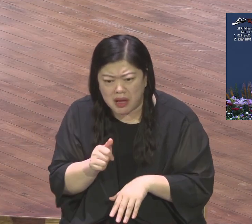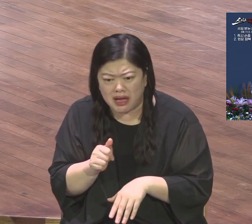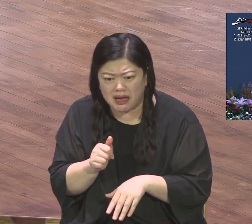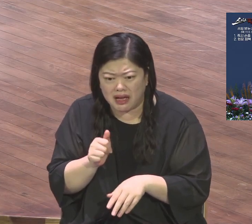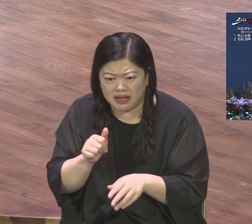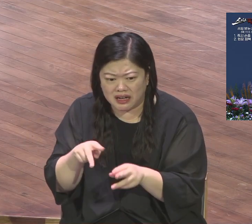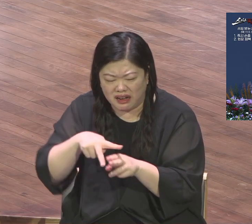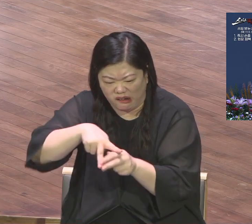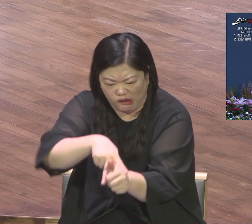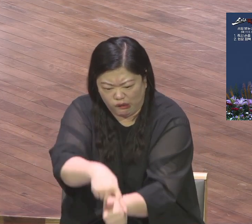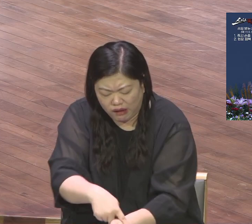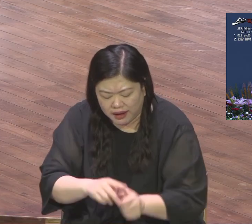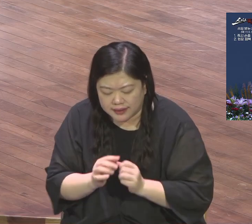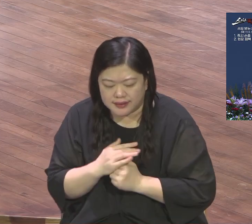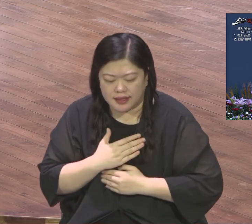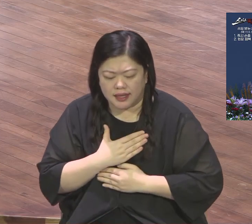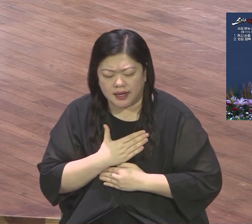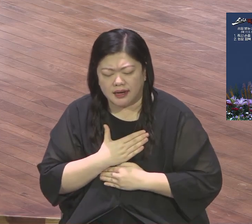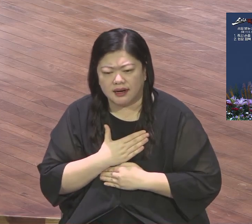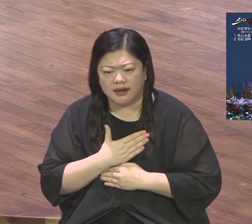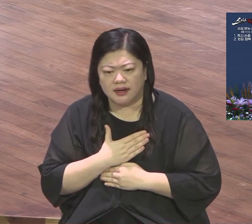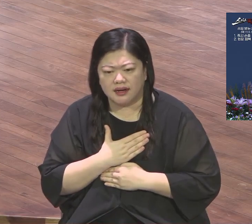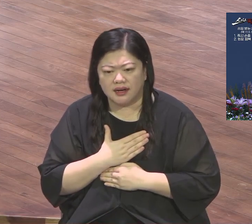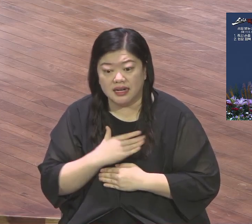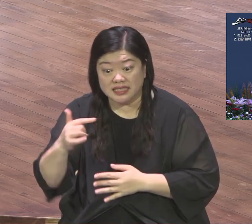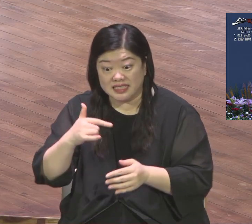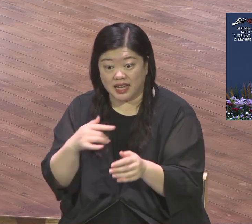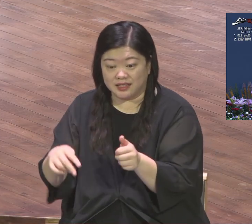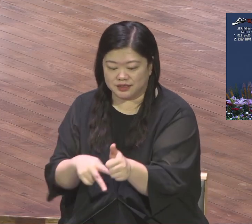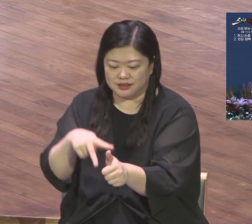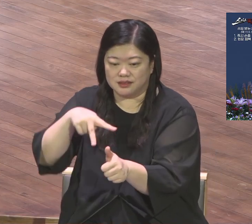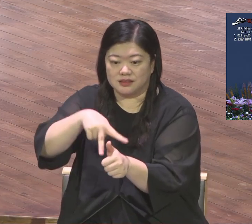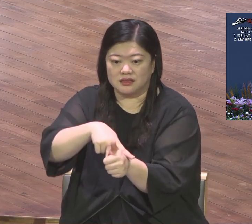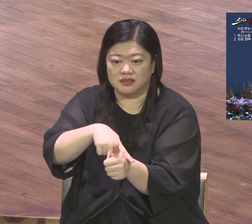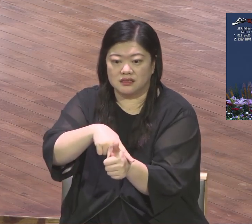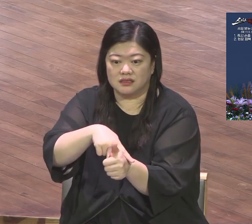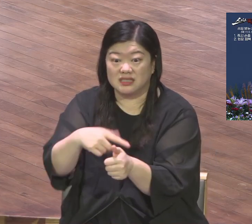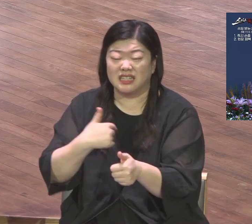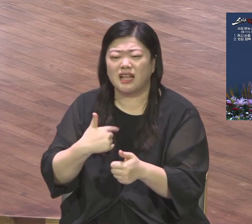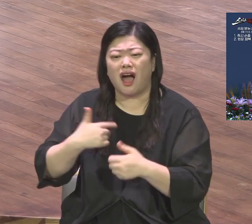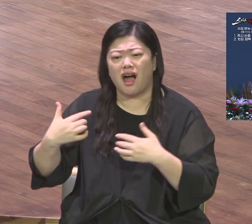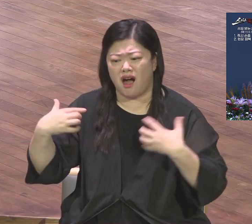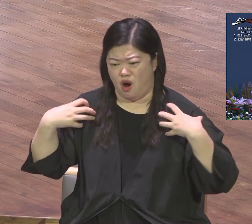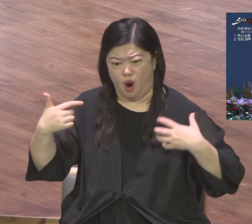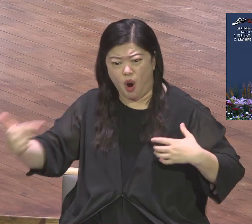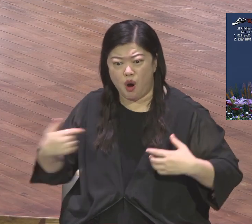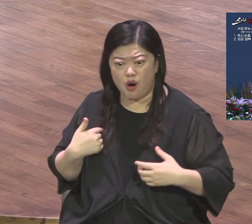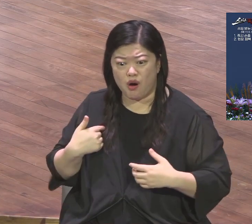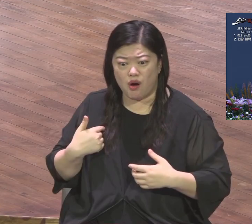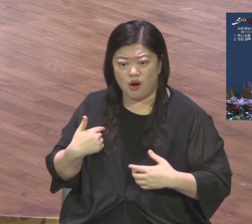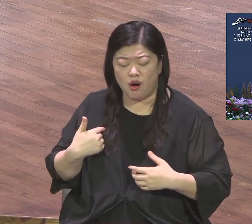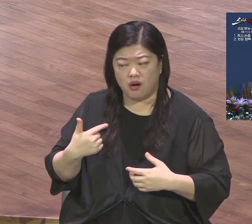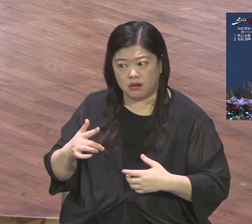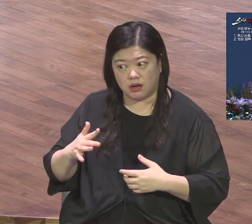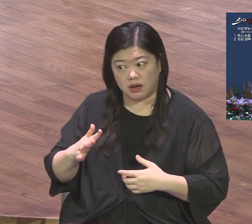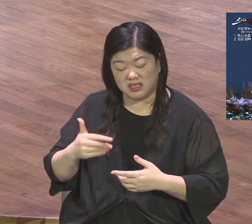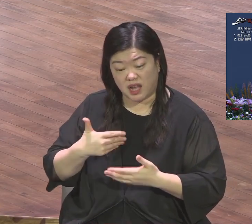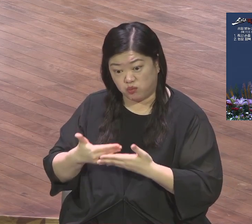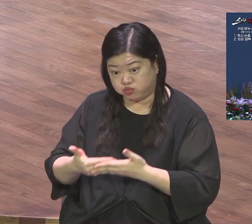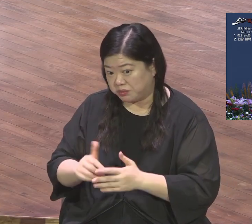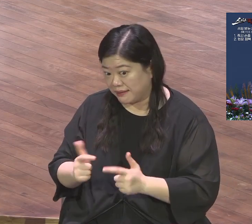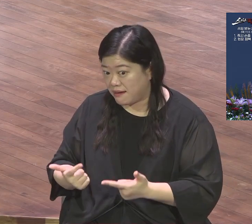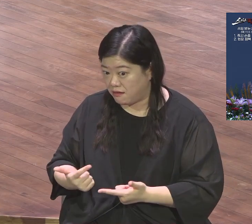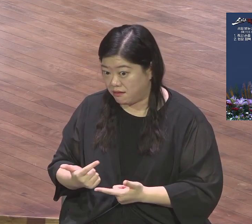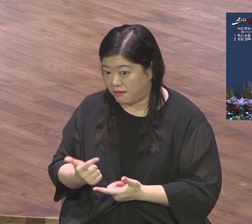약합니다. 그러니까 그 낙기를 딱 타니까요. 낙이가 막 제가 별로 체중이 많이 나간 사람